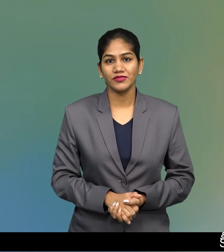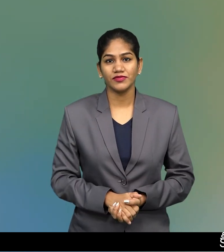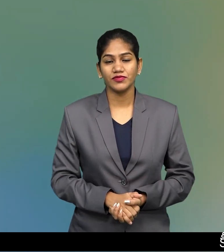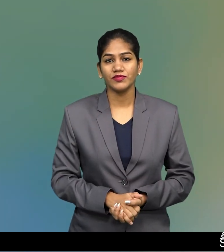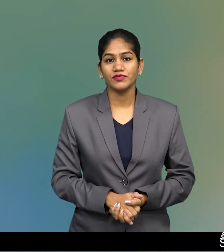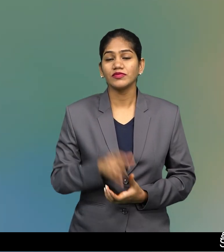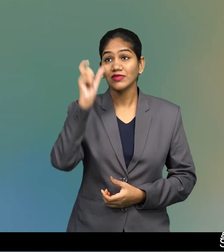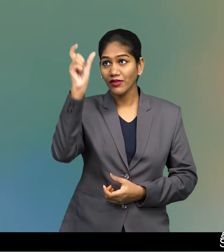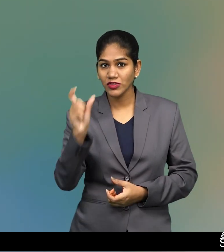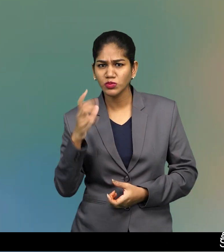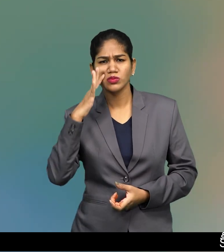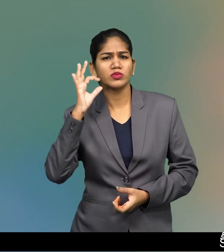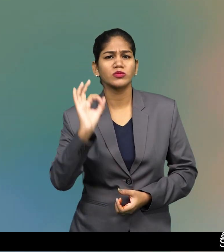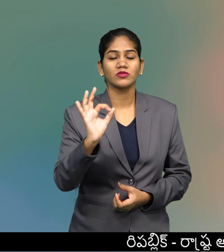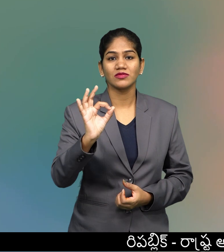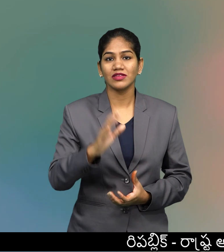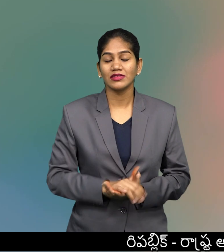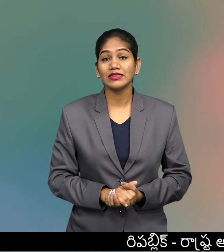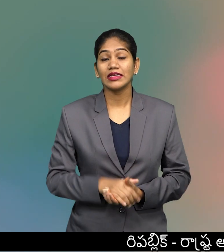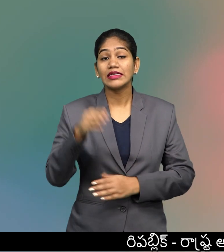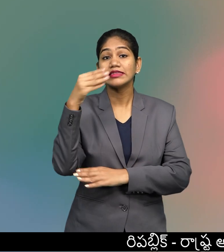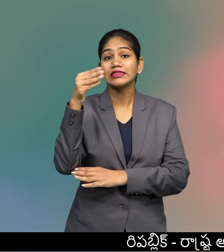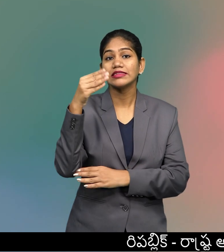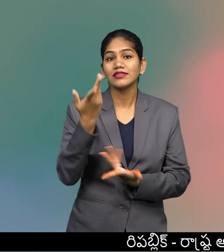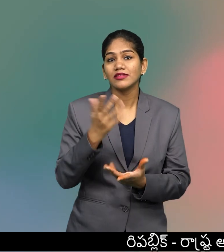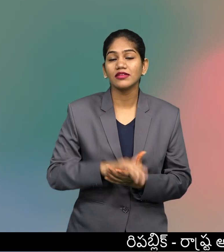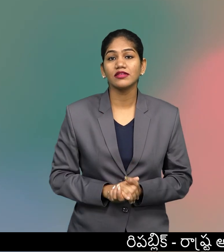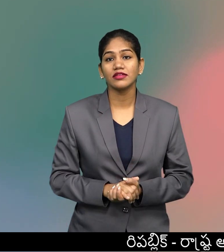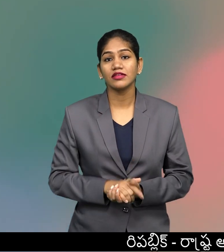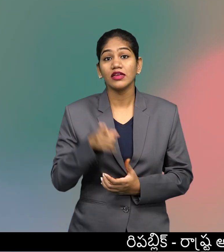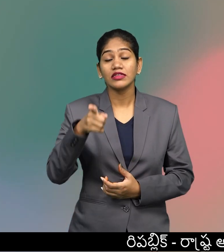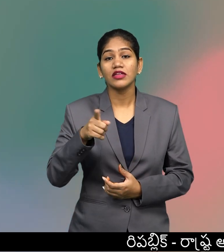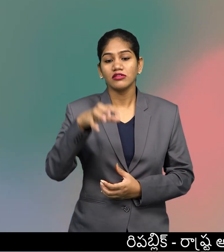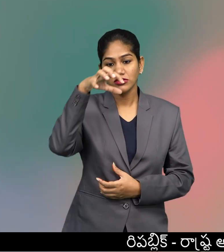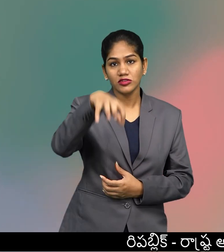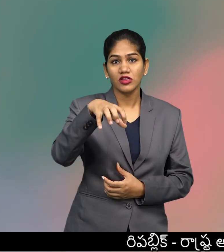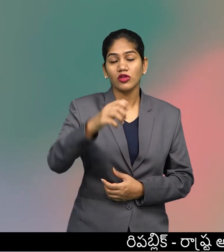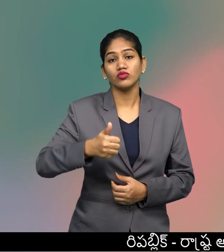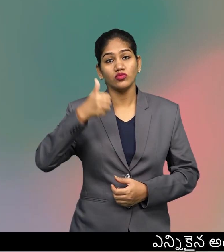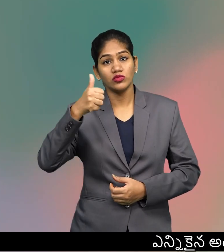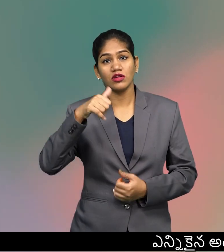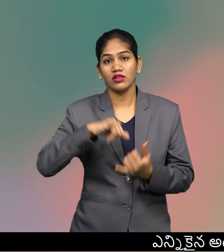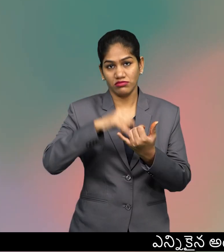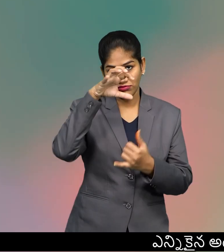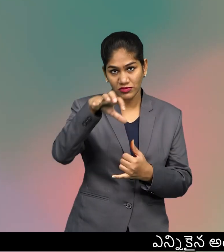కీలక పదాలు: రిపబ్లిక్, రాష్ట్ర అధిపతి ప్రజాస్వామ్యబద్ధంగా ఎన్నికైన